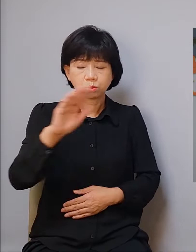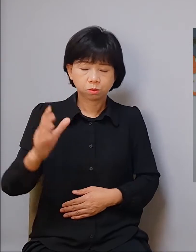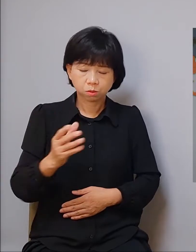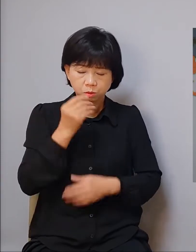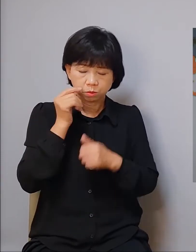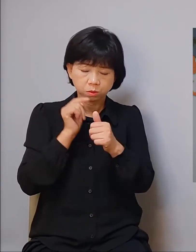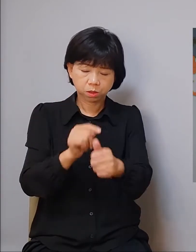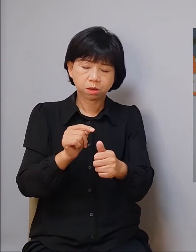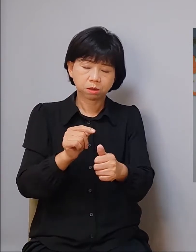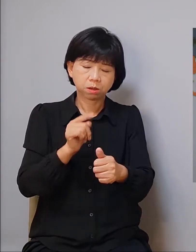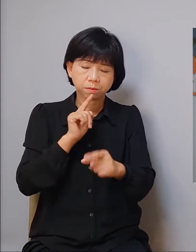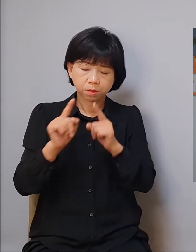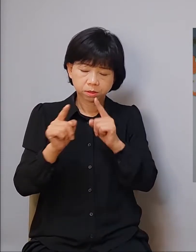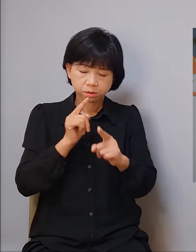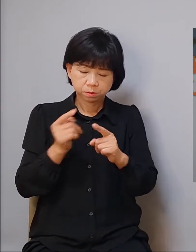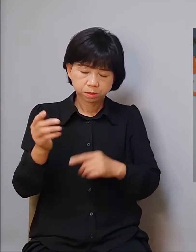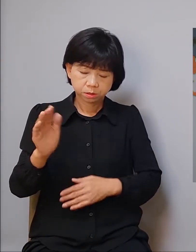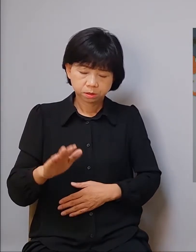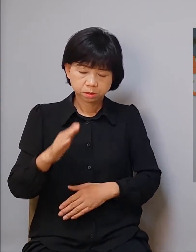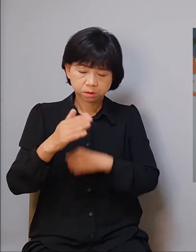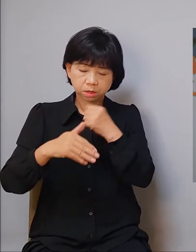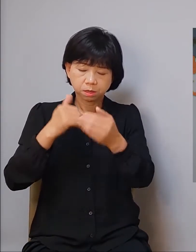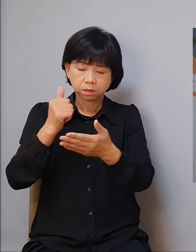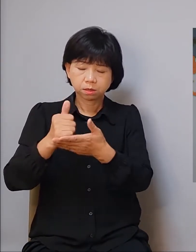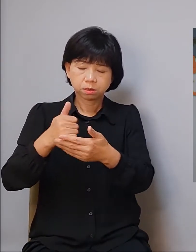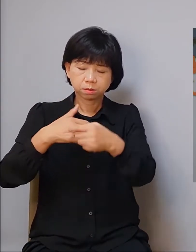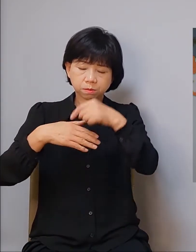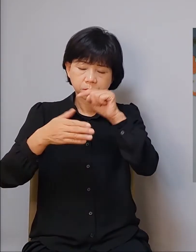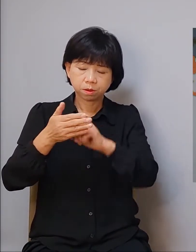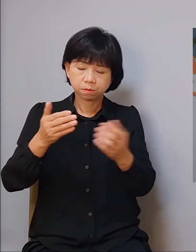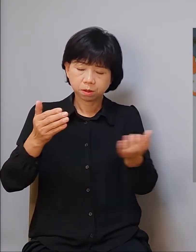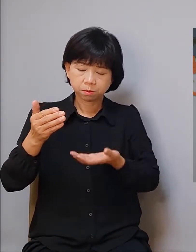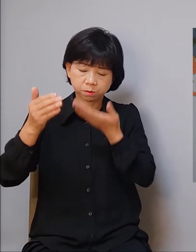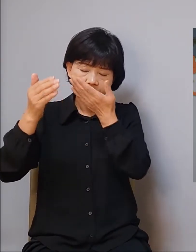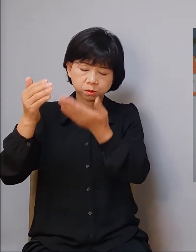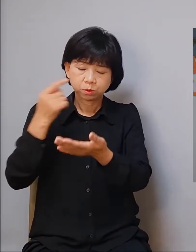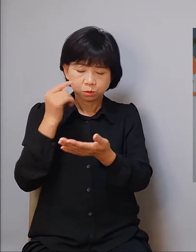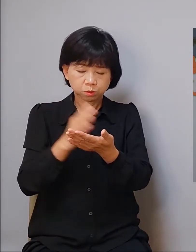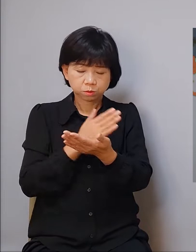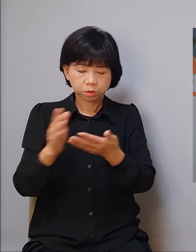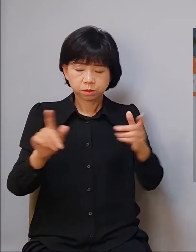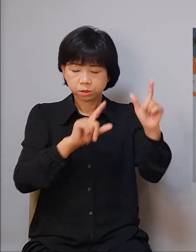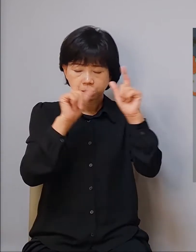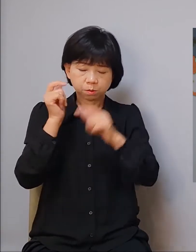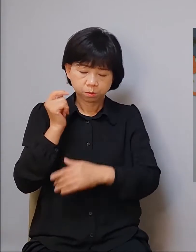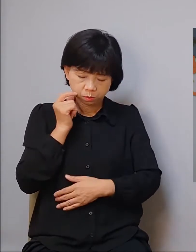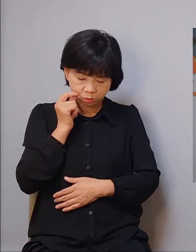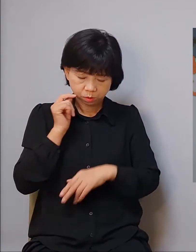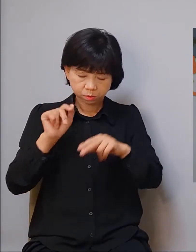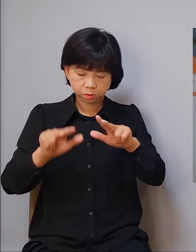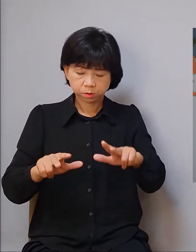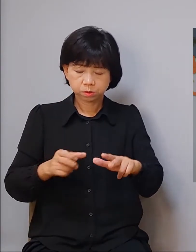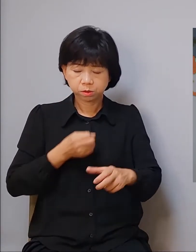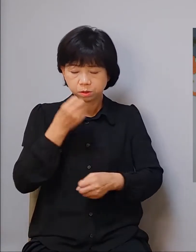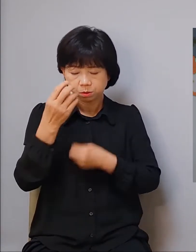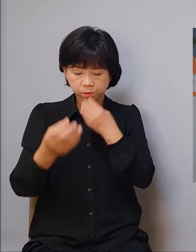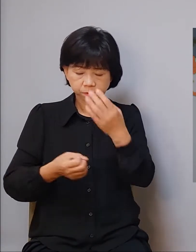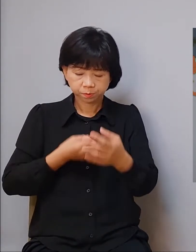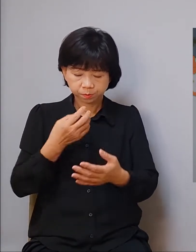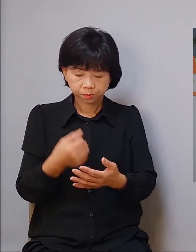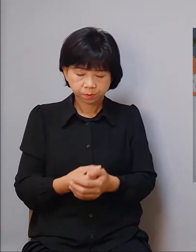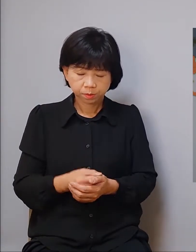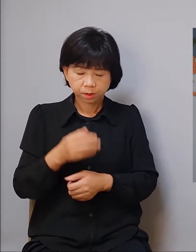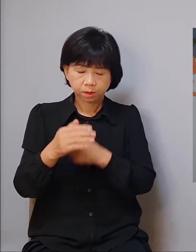거룩하라 말씀하셨는데 하나님의 마음을 아프게 하며 구별된 삶을 살지 못했음을 오늘 이 시간